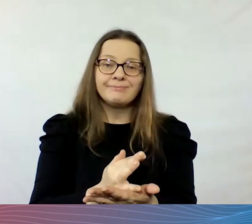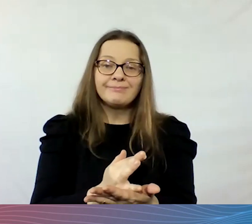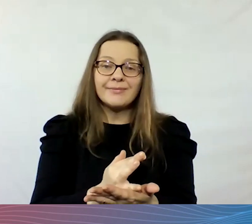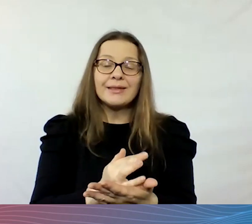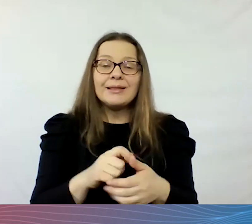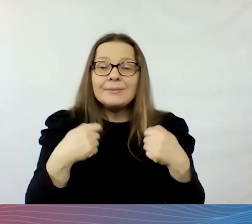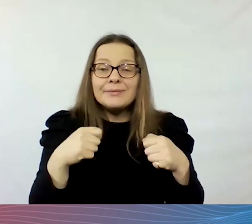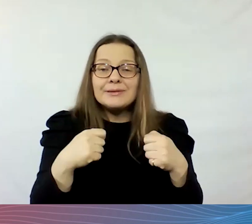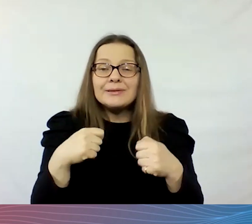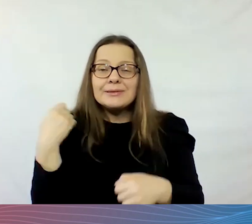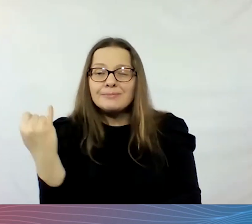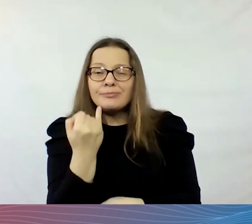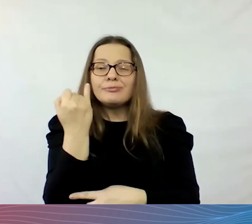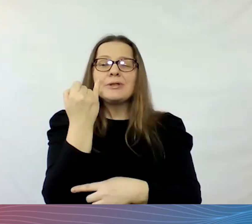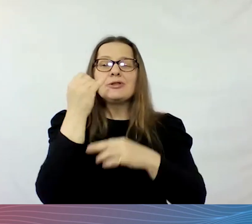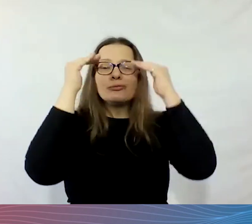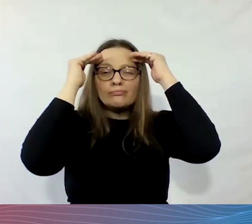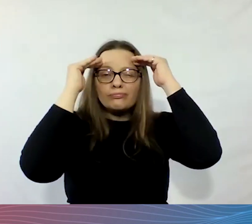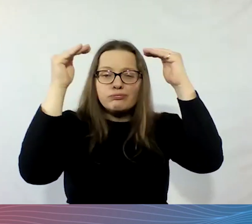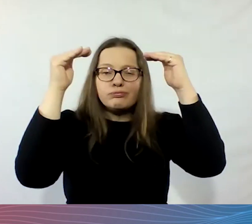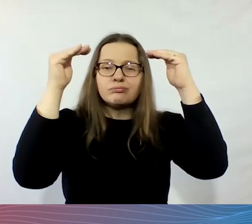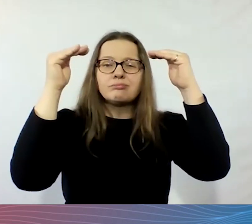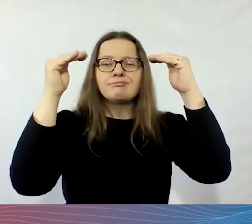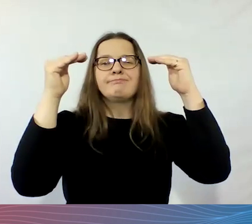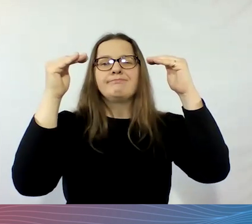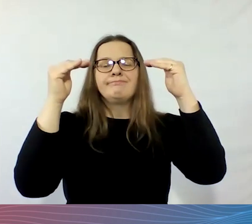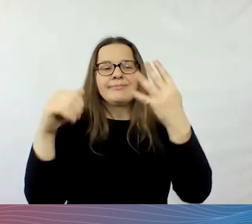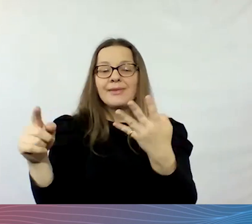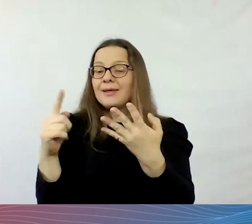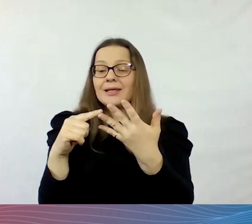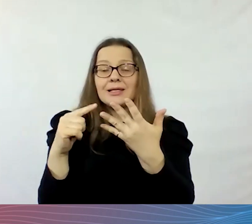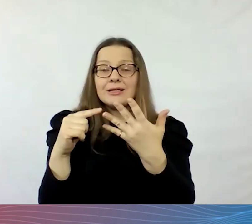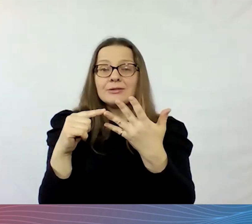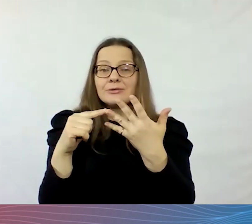Senhor? Porque você que não crê no seu Senhor, você não tem